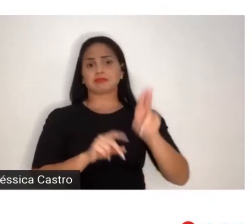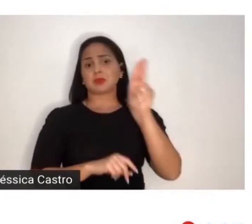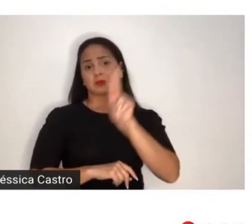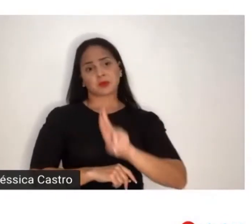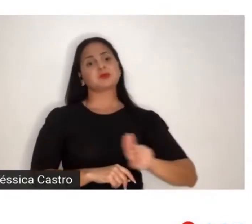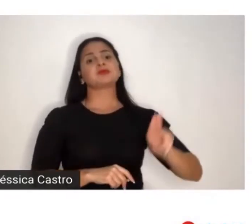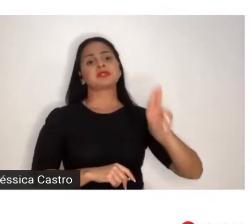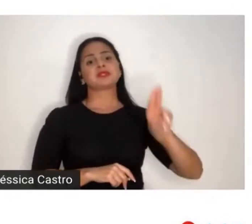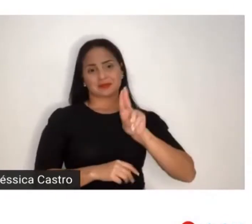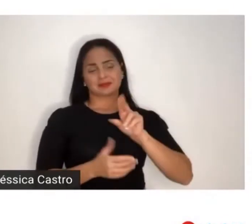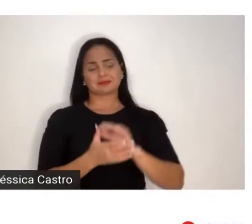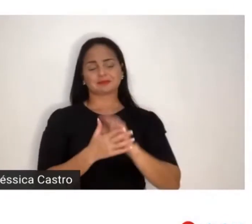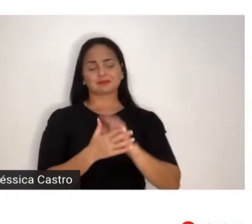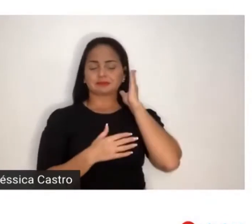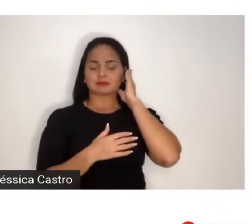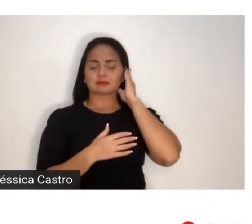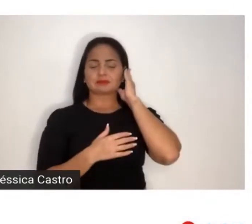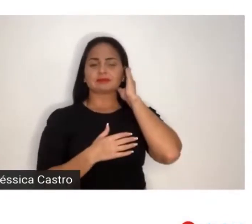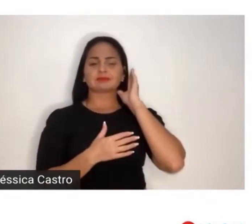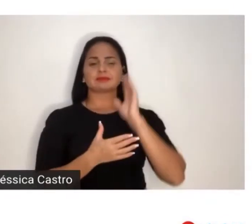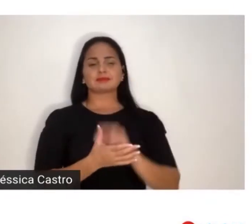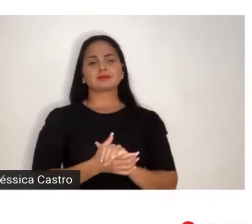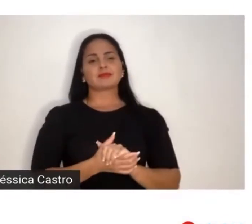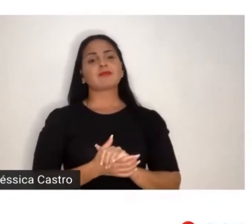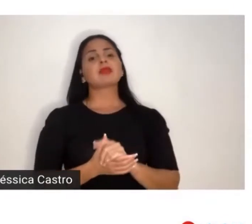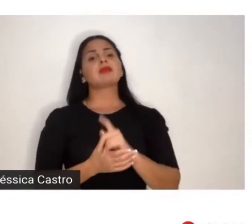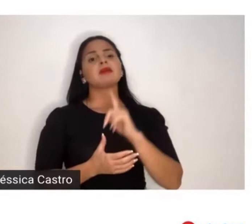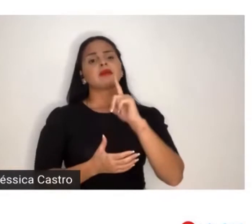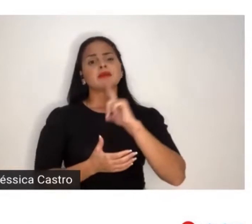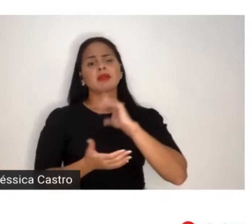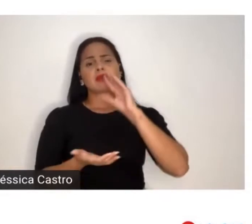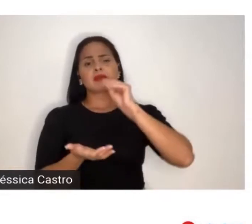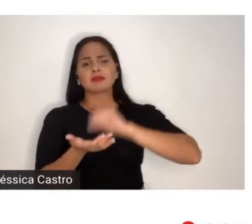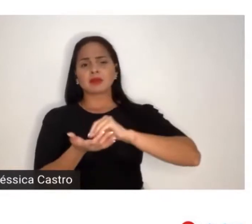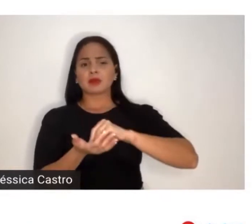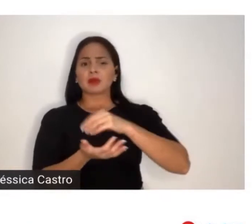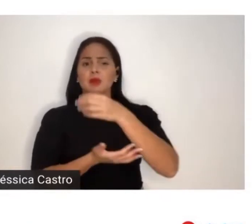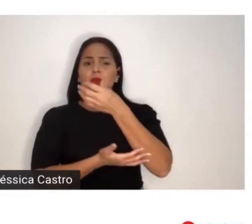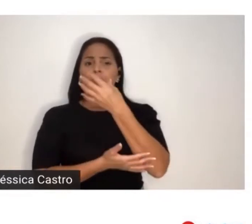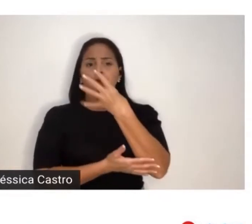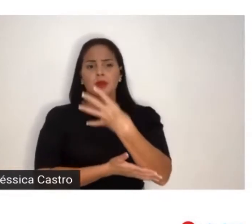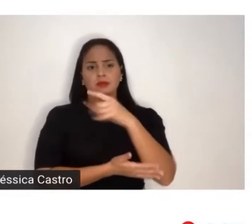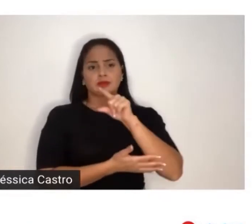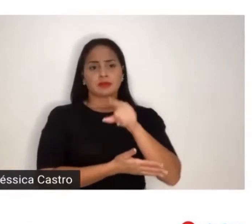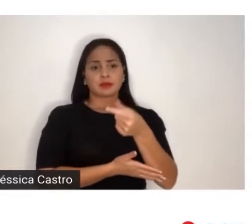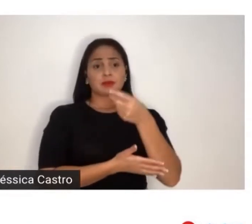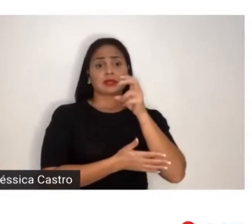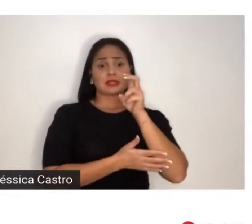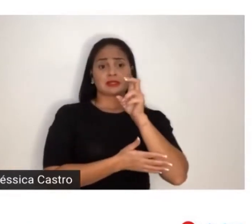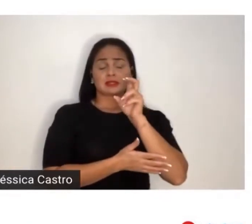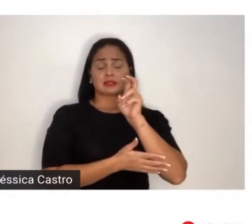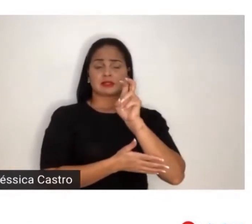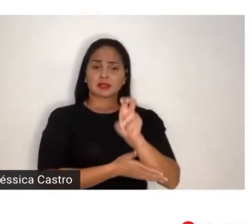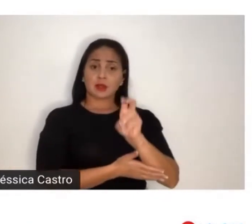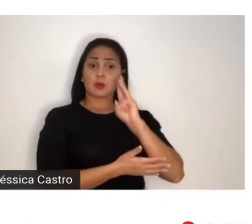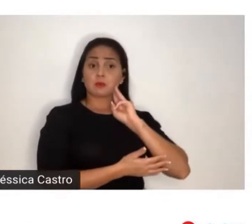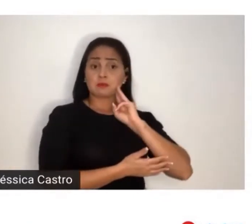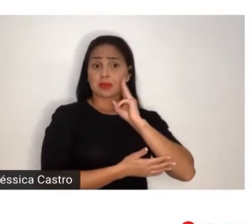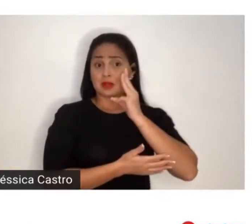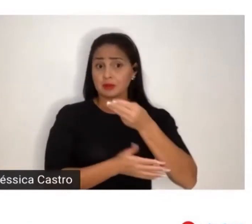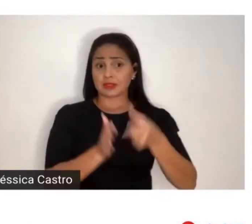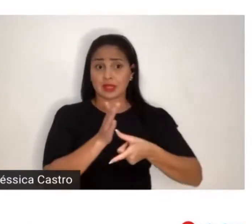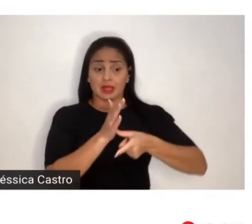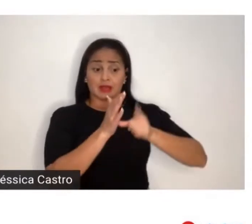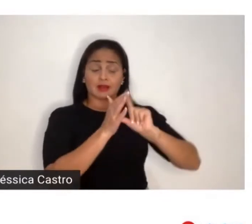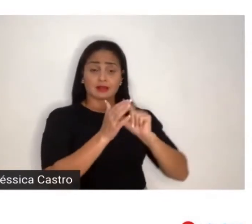no PNAES, mais um déficit de R$ 4,5 milhões, porque aqueles R$ 20,5 milhões se